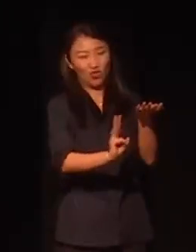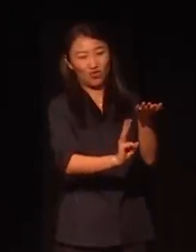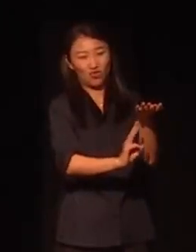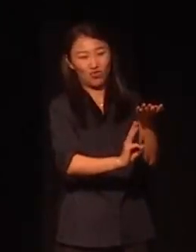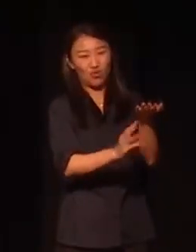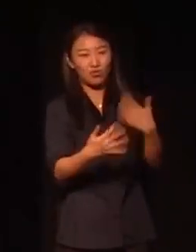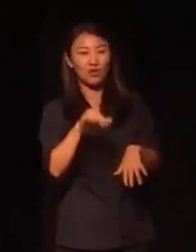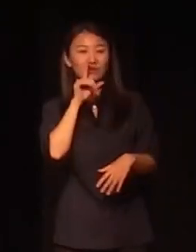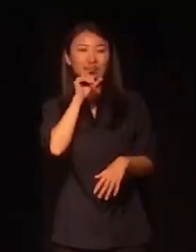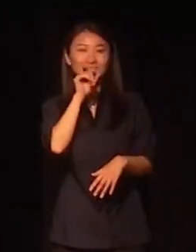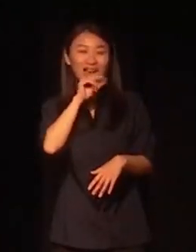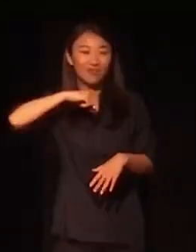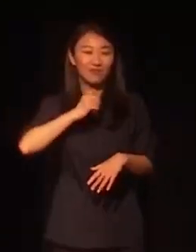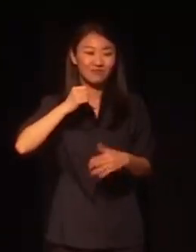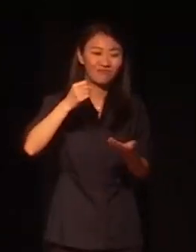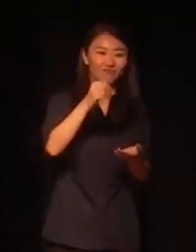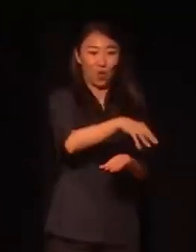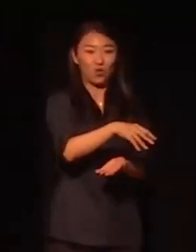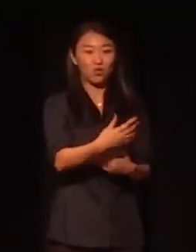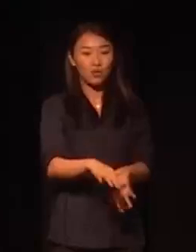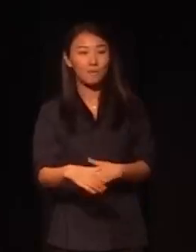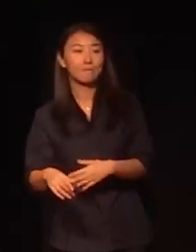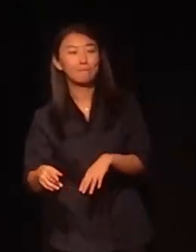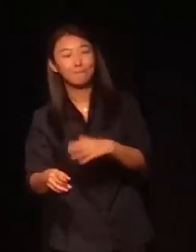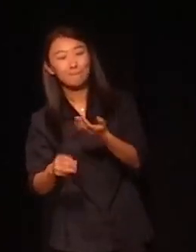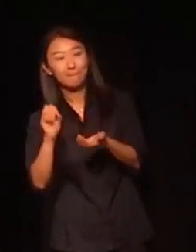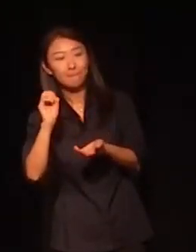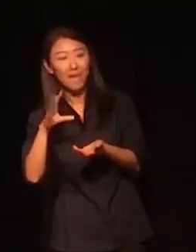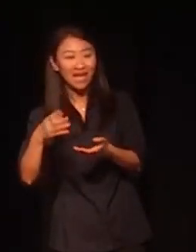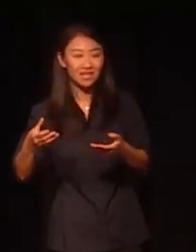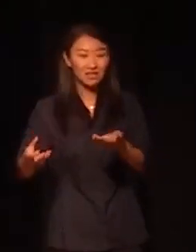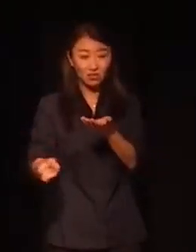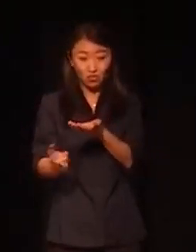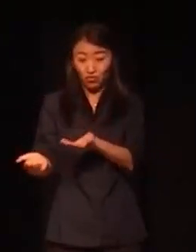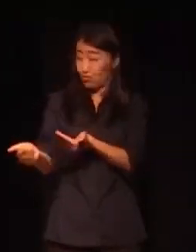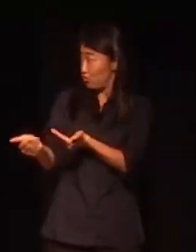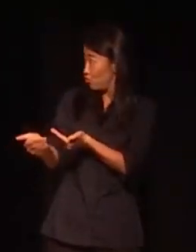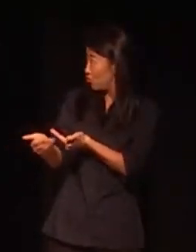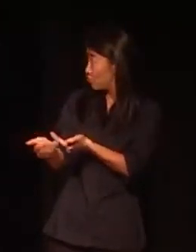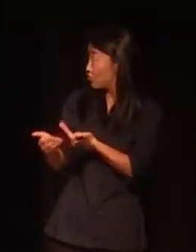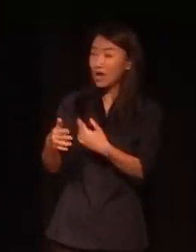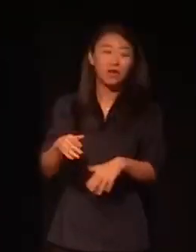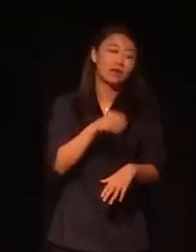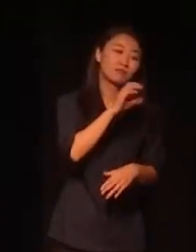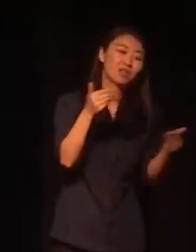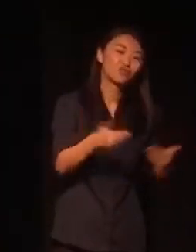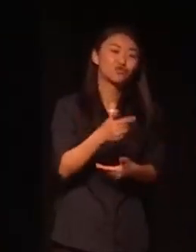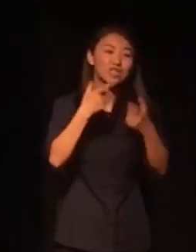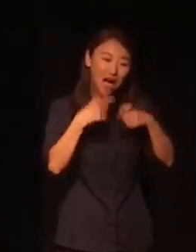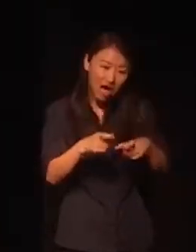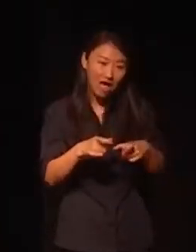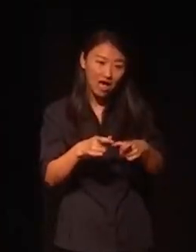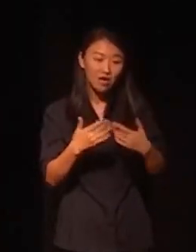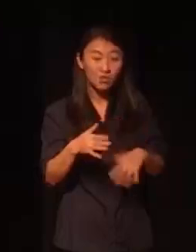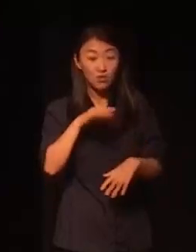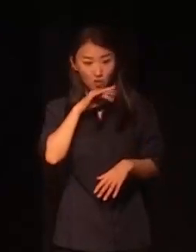feet, and so on. You can have 白煮, say if you boil eggs, then this 白煮蛋. If you